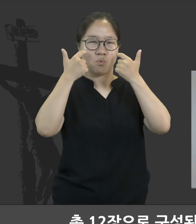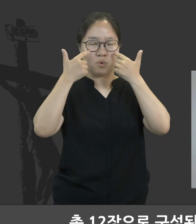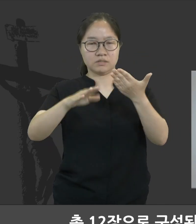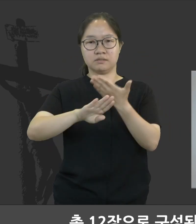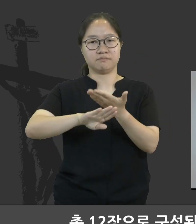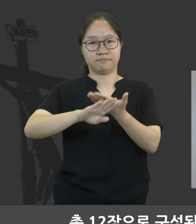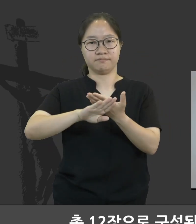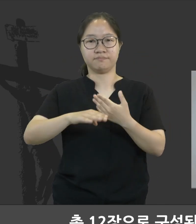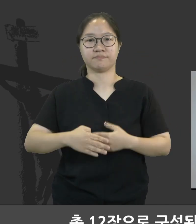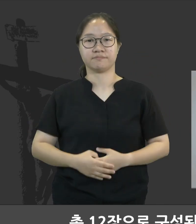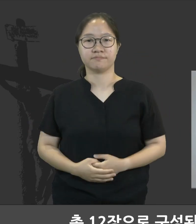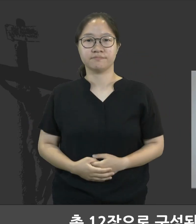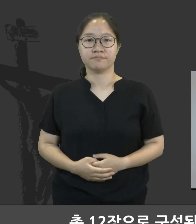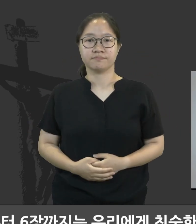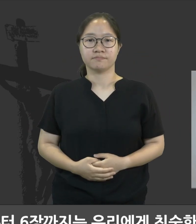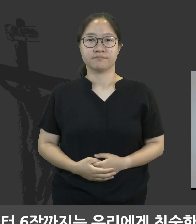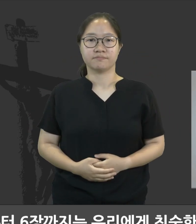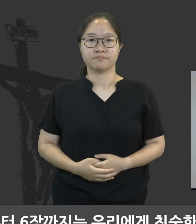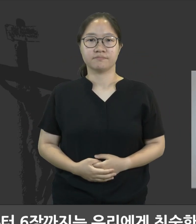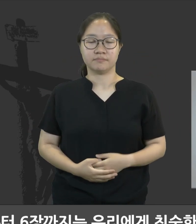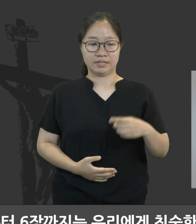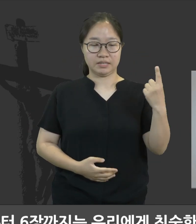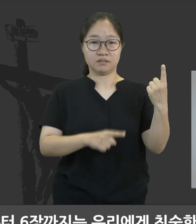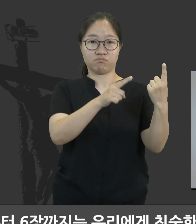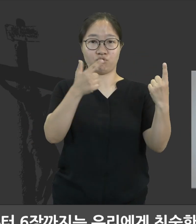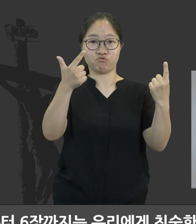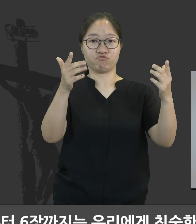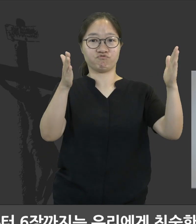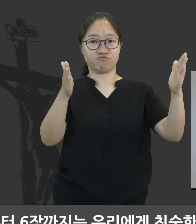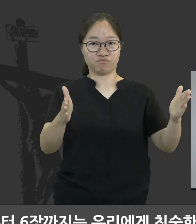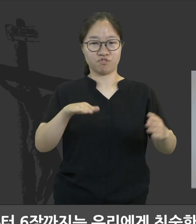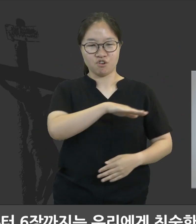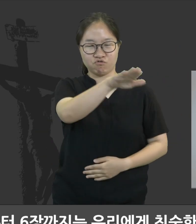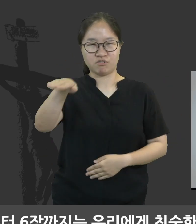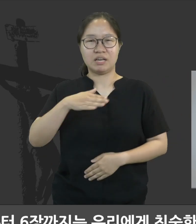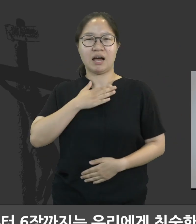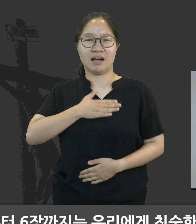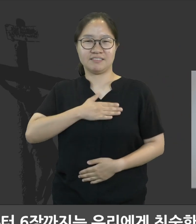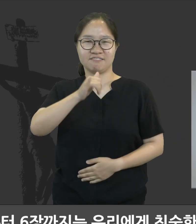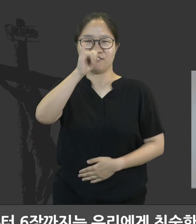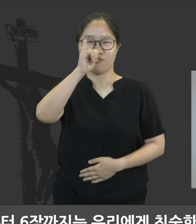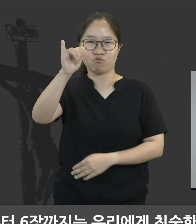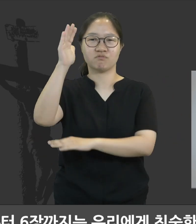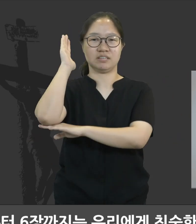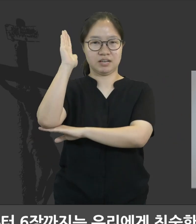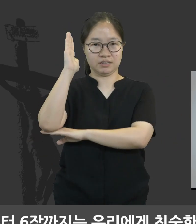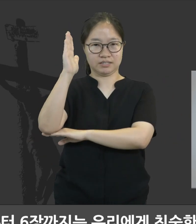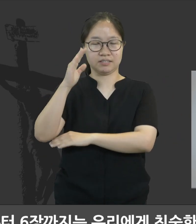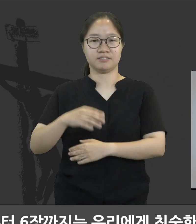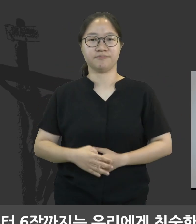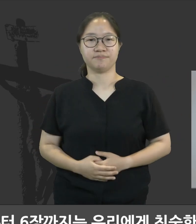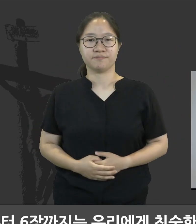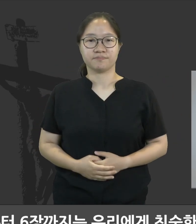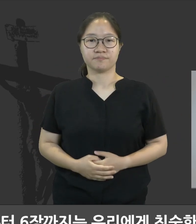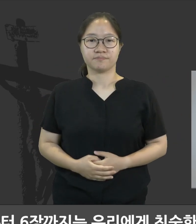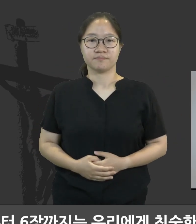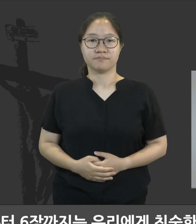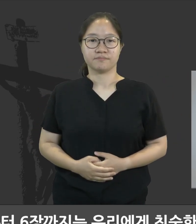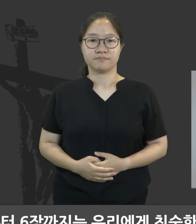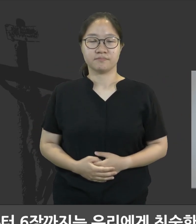다릅니다. 1장부터 6장까지는 우리에게 친숙한 영웅적인 이야기들이 펼쳐지고